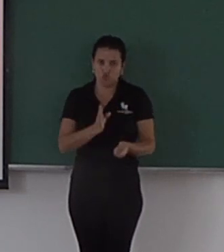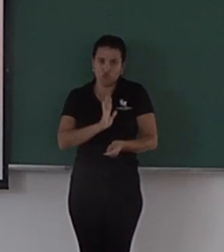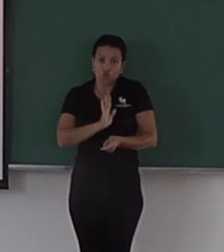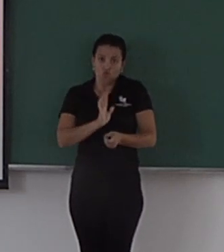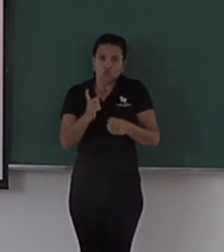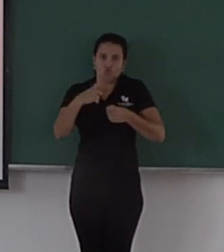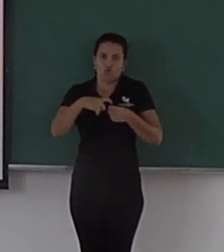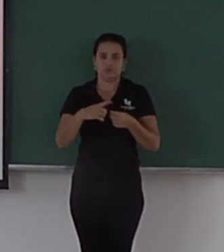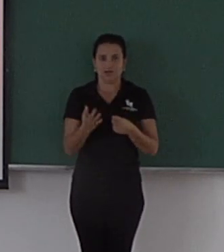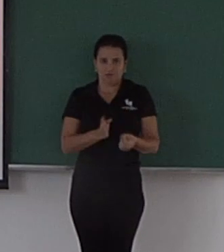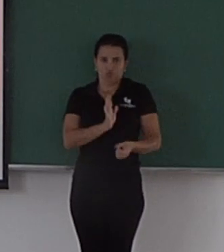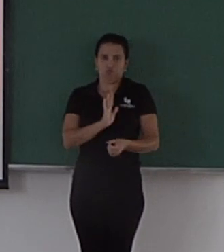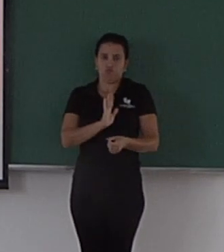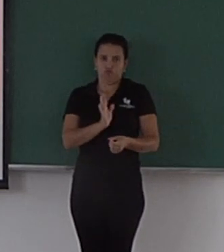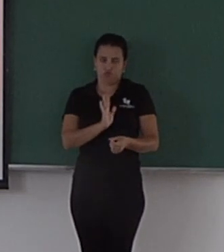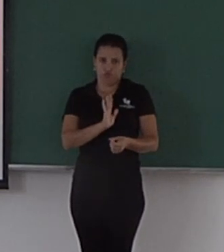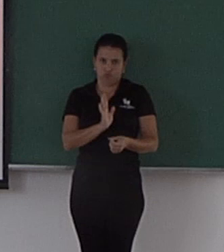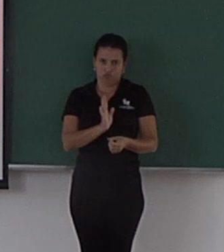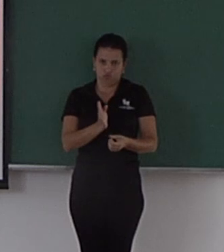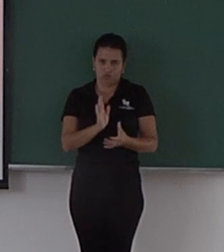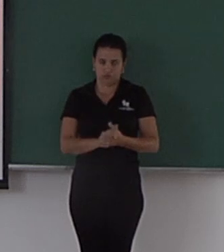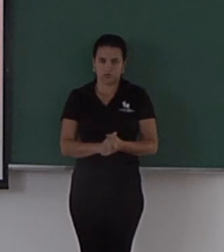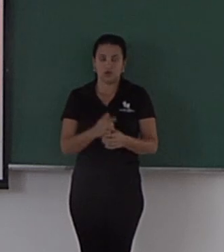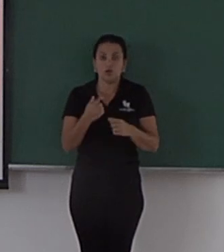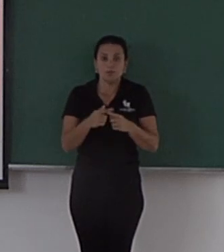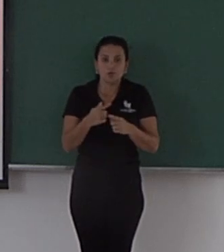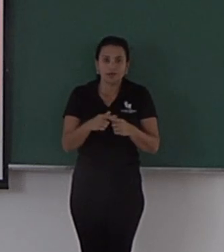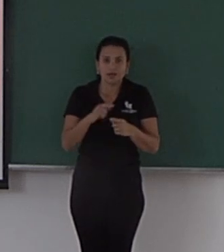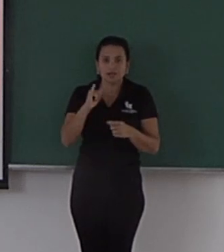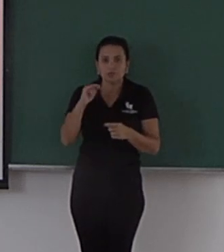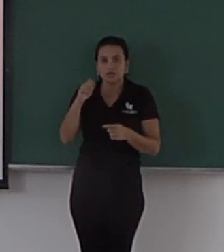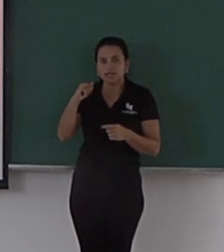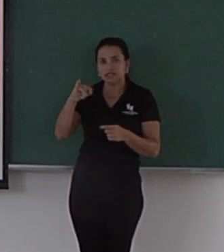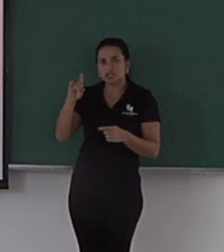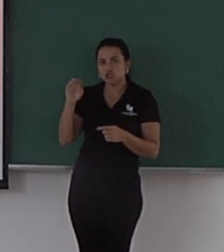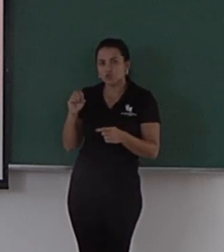que esse líquido migra todo